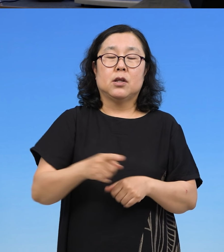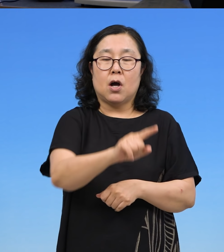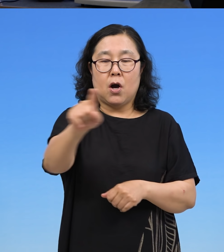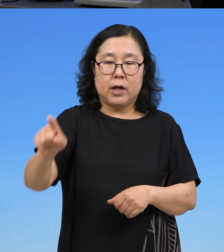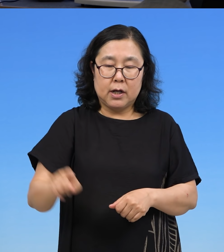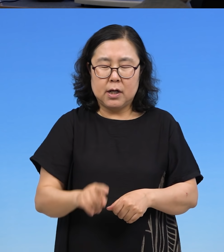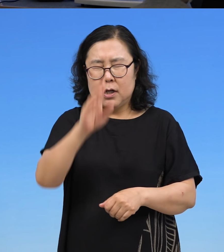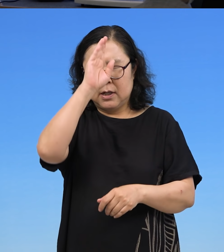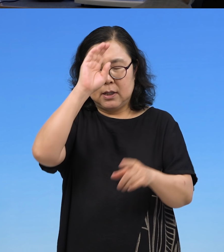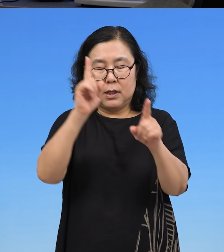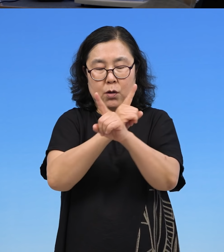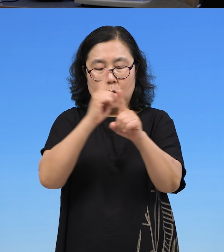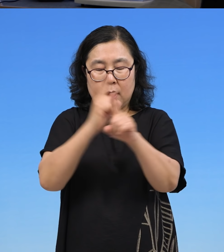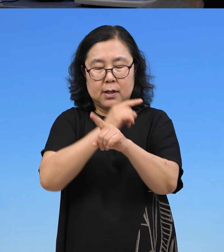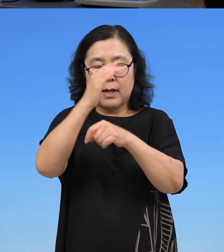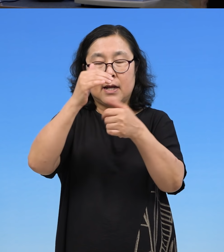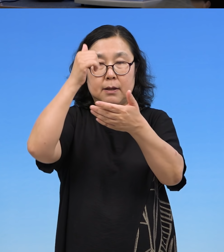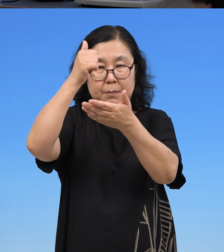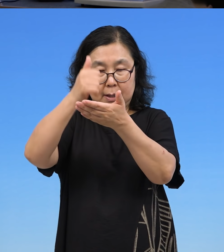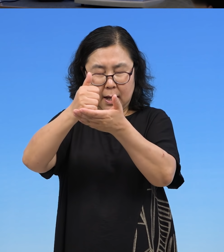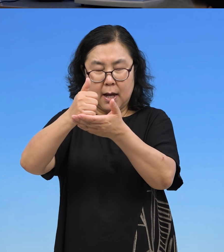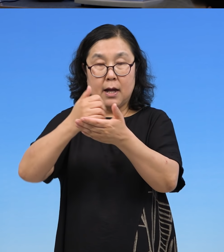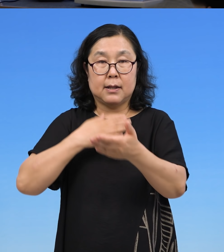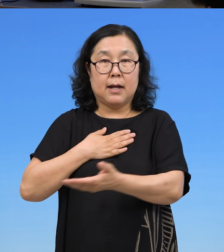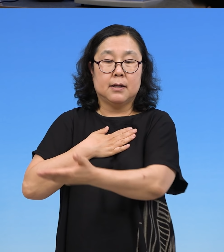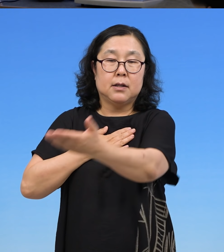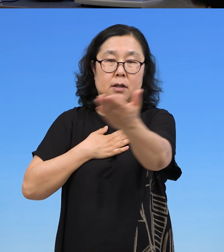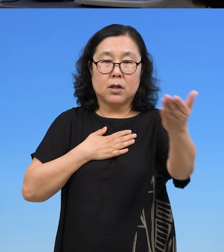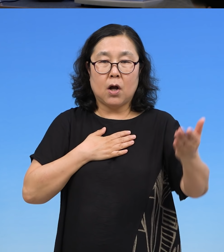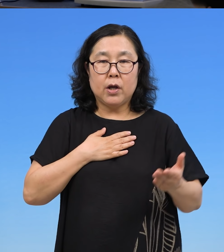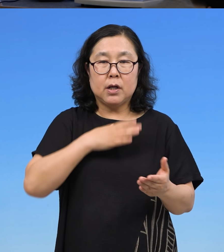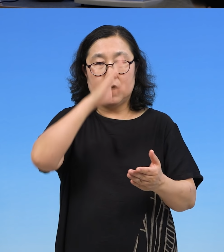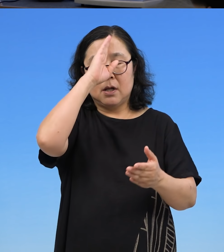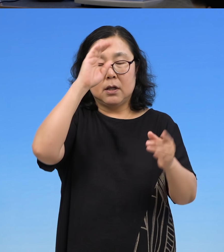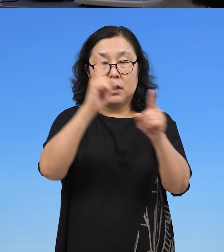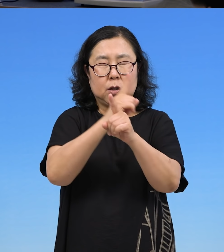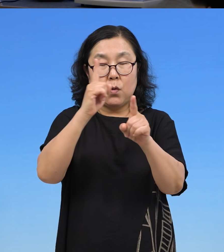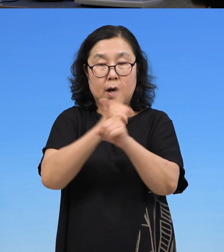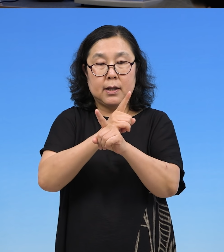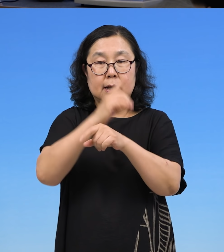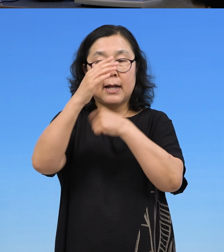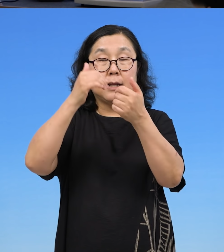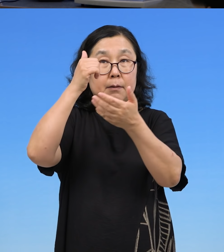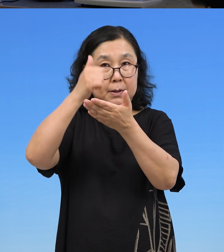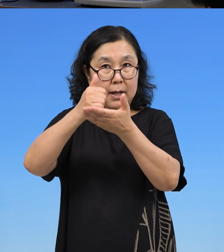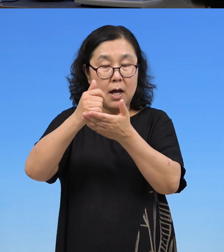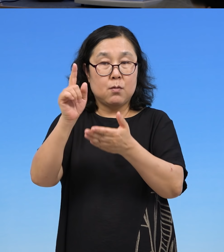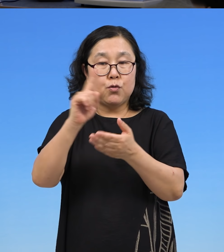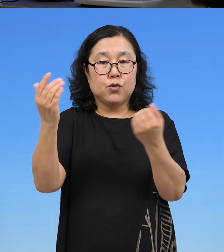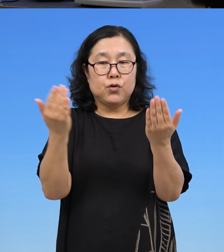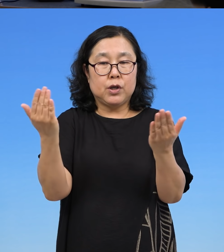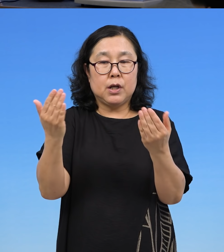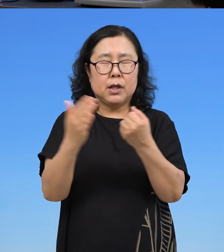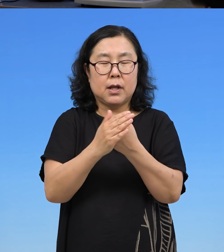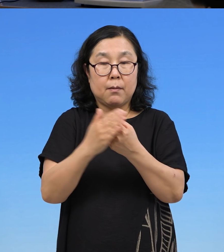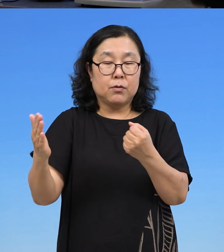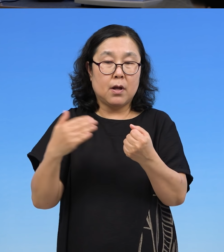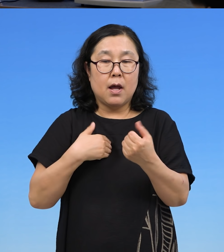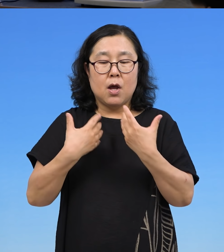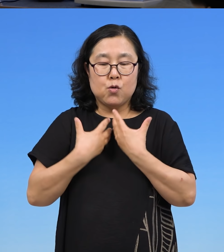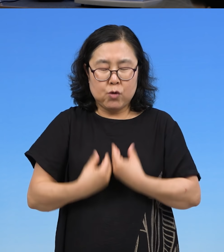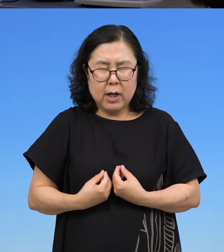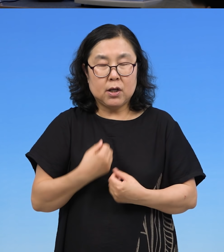너희를 치료하는 요하임이라 나는 너희를 치료하는 요하임이라 무슨 일로 좌절하고 무슨